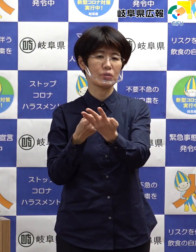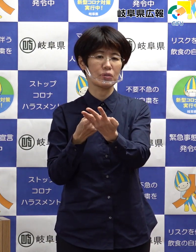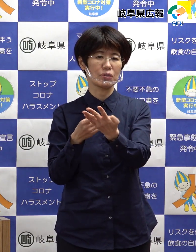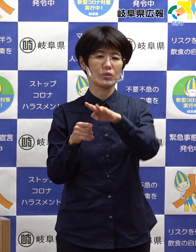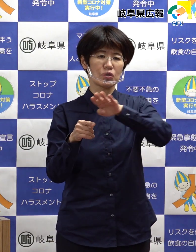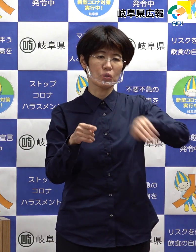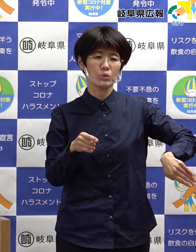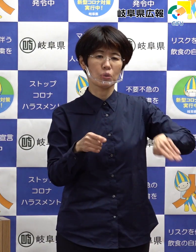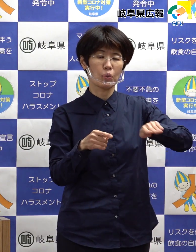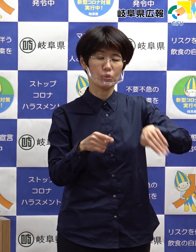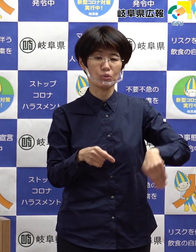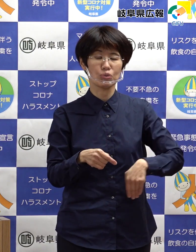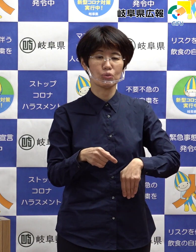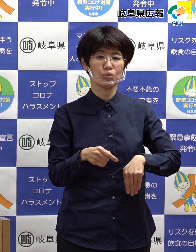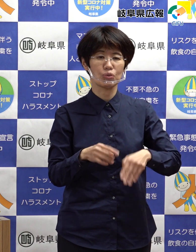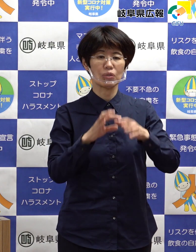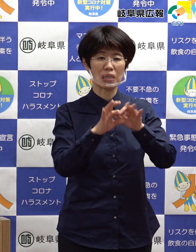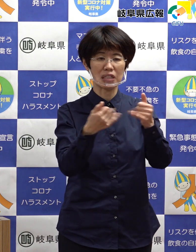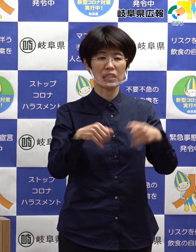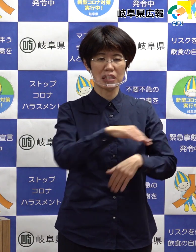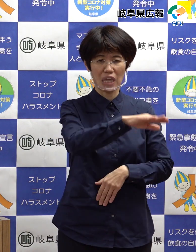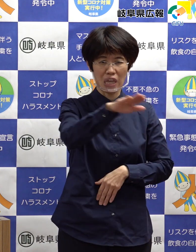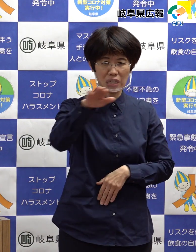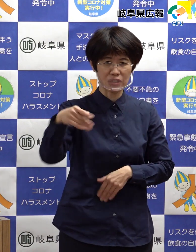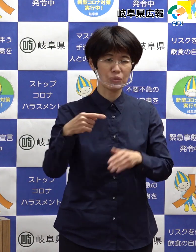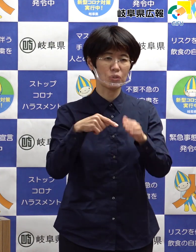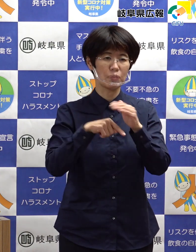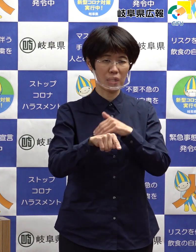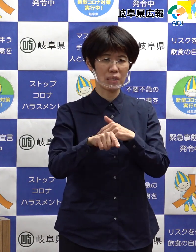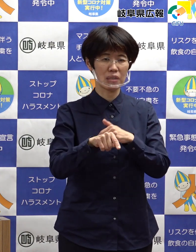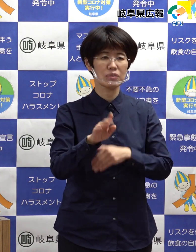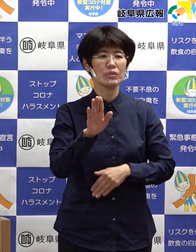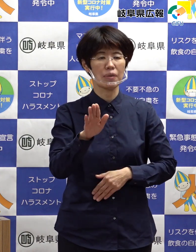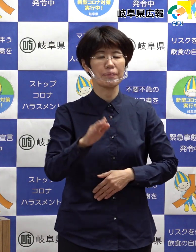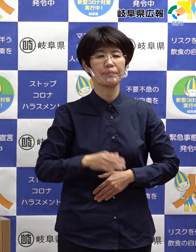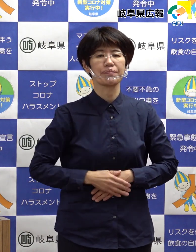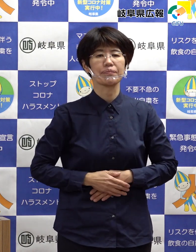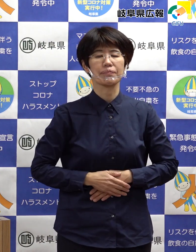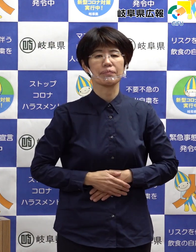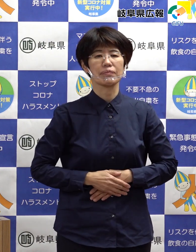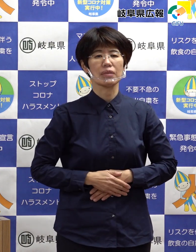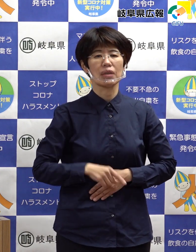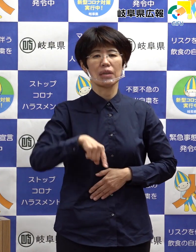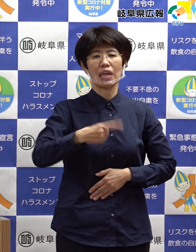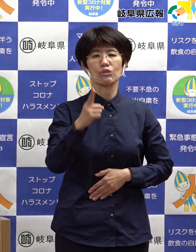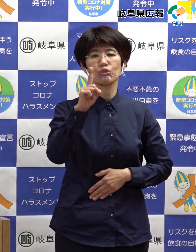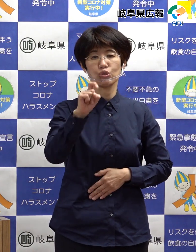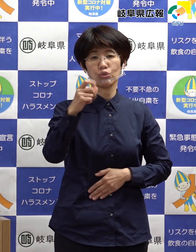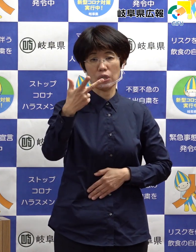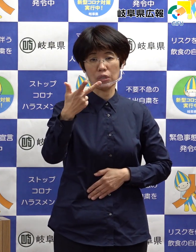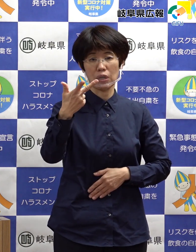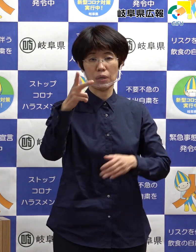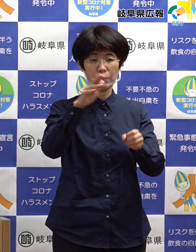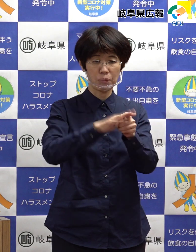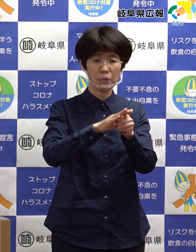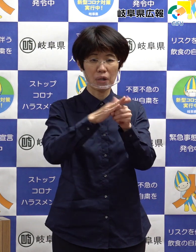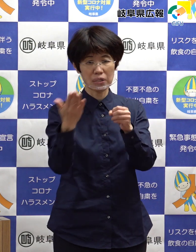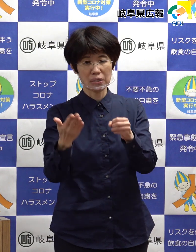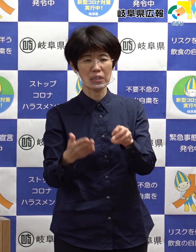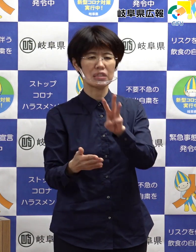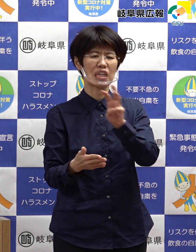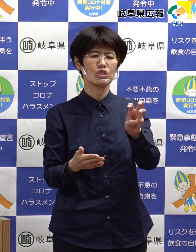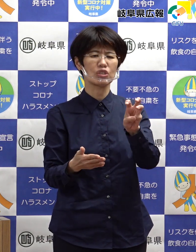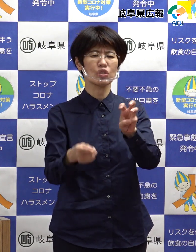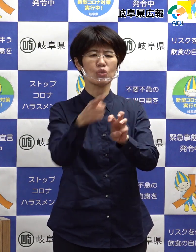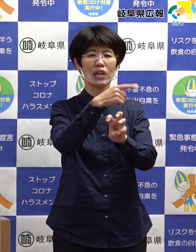を除く、旧社の関係者全員ということですね。 となると117人のうち蓋を開けてみたら大体30